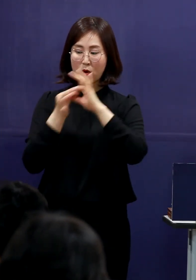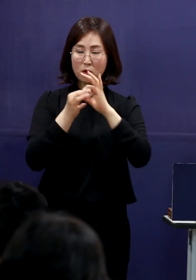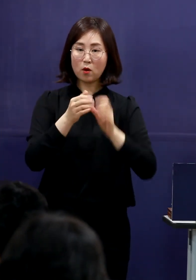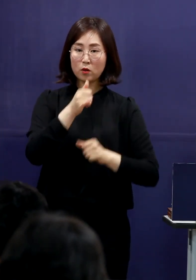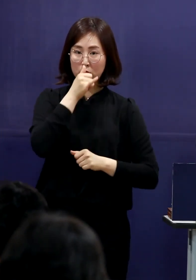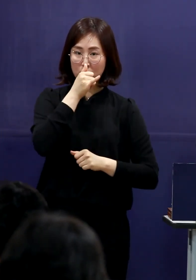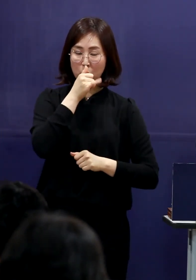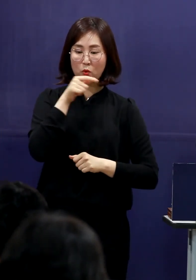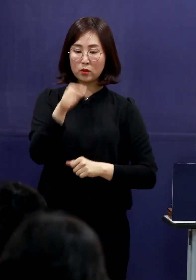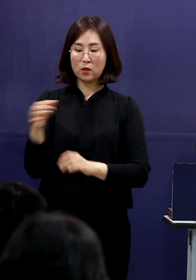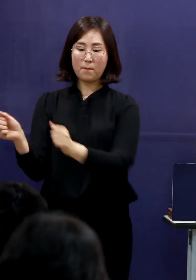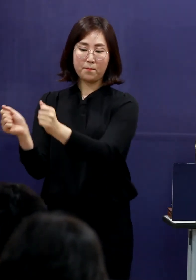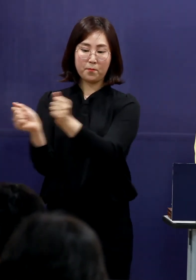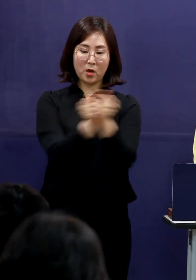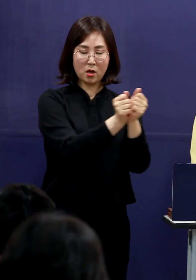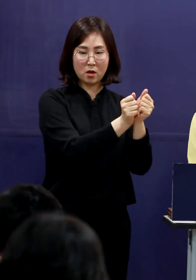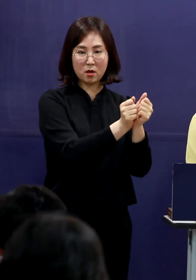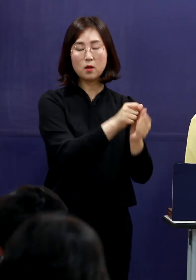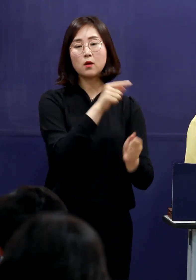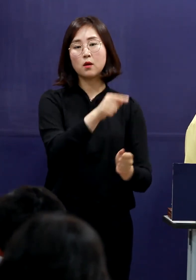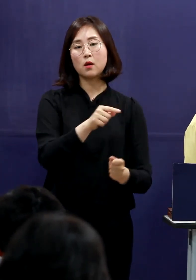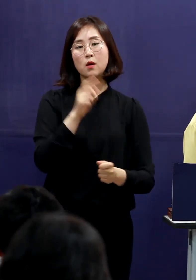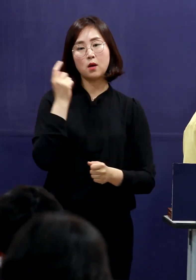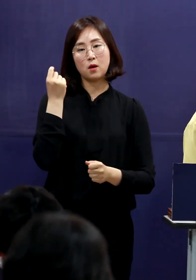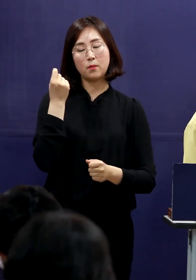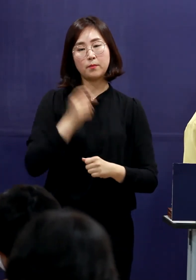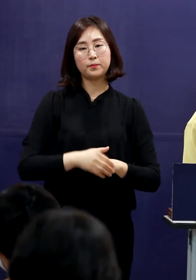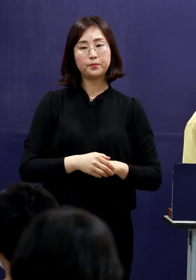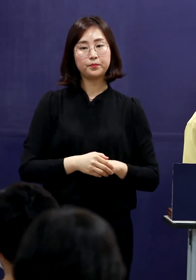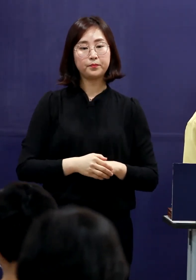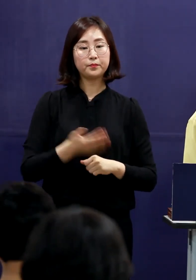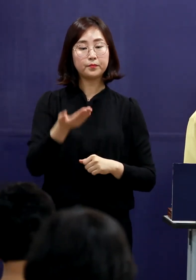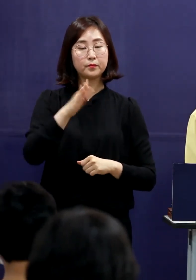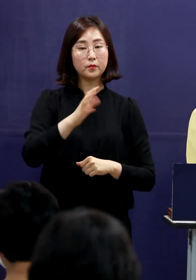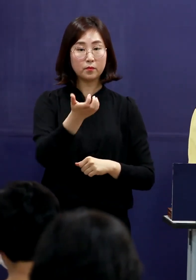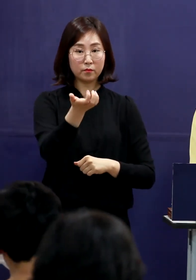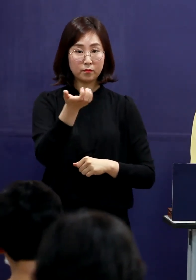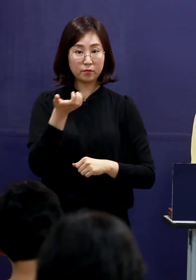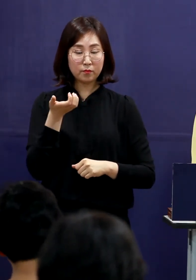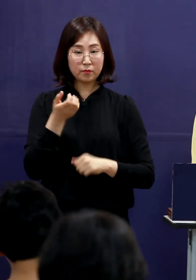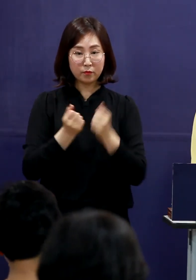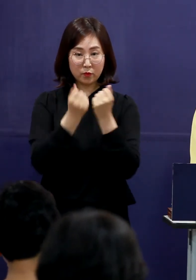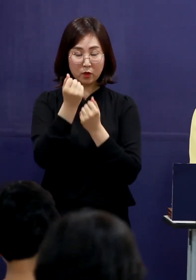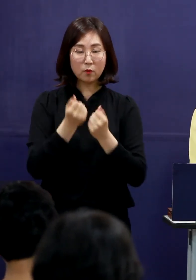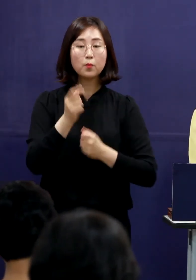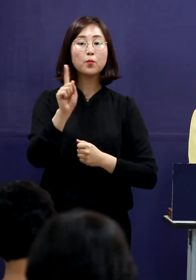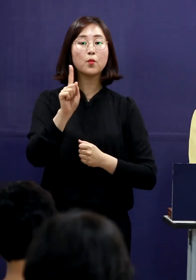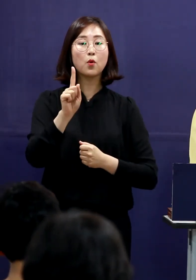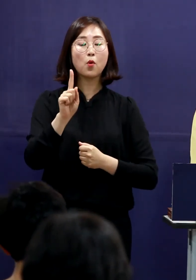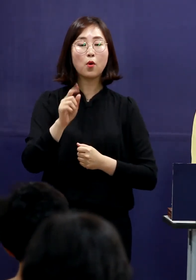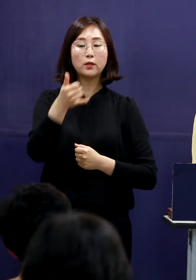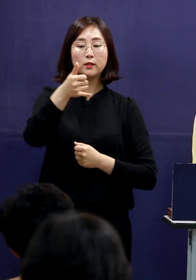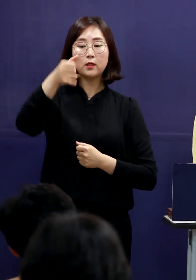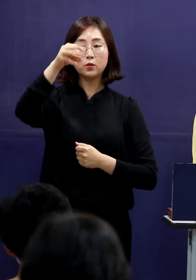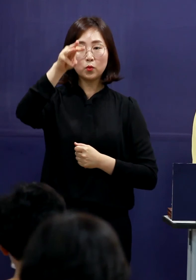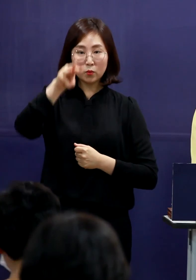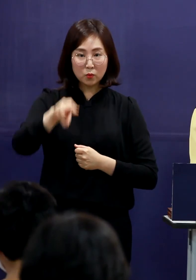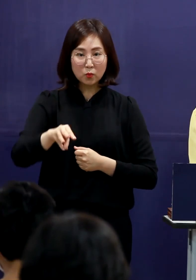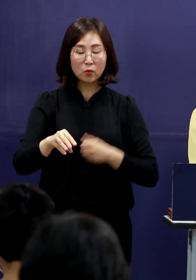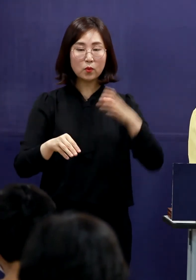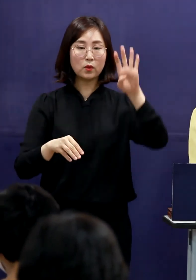게 있는 것 같아요. 네. 아까 제가 말씀드린 것은 저희가 이제 48번 환자가 우리 세종시 48번